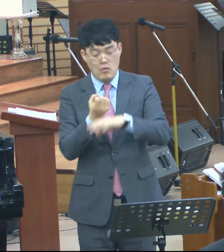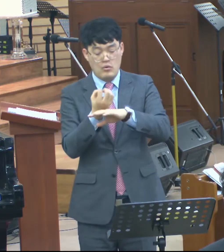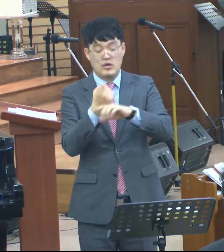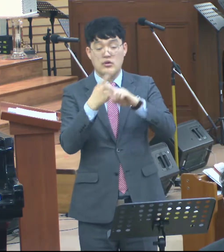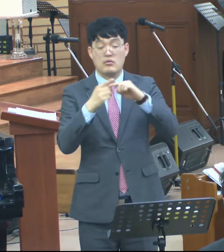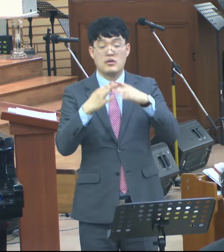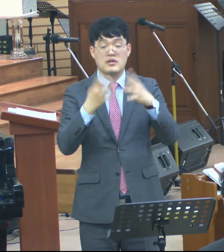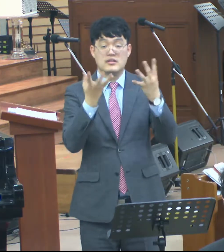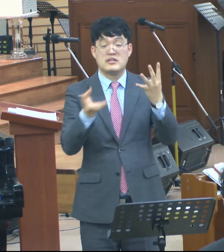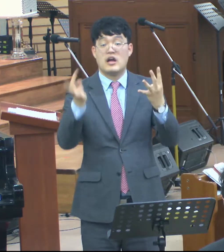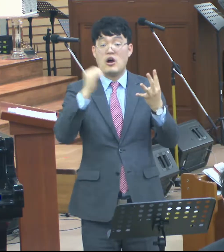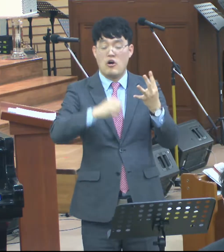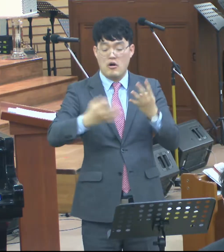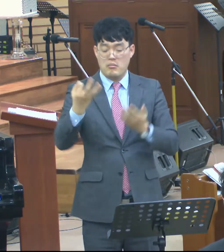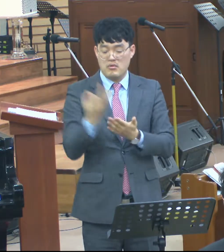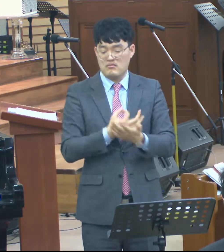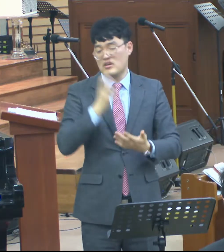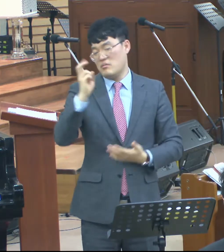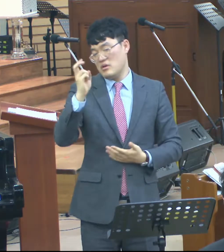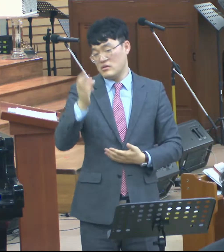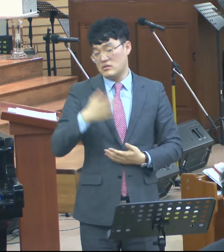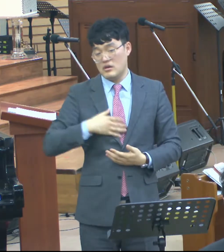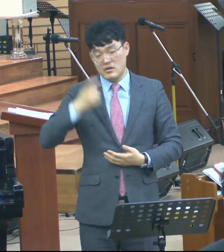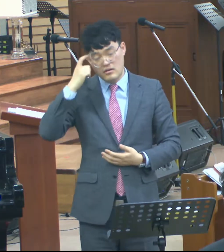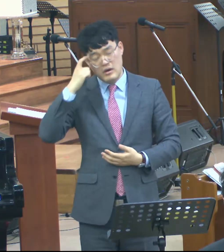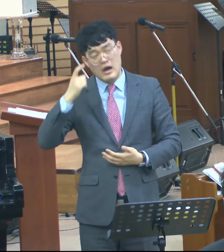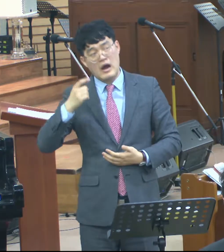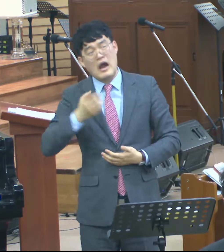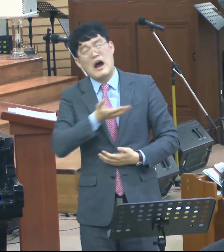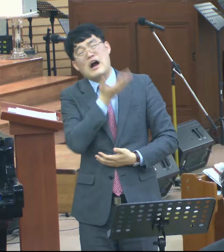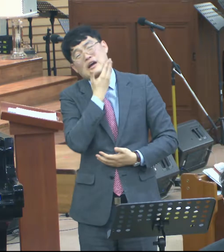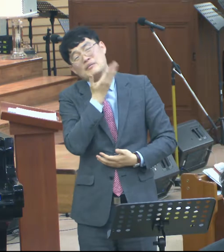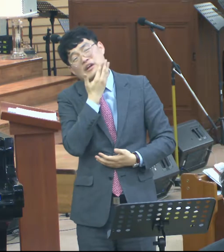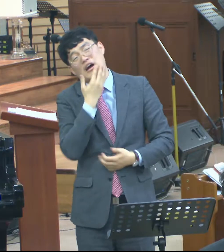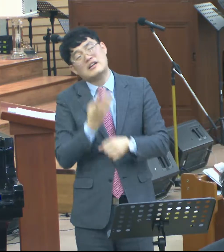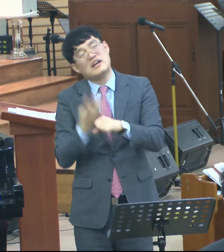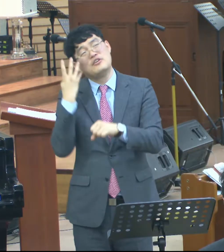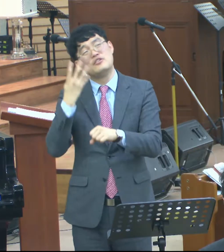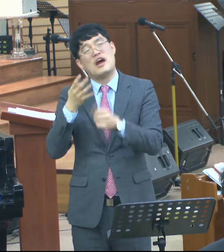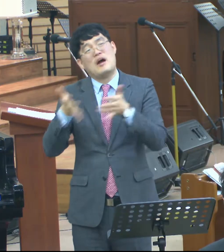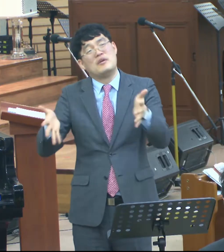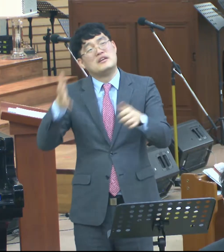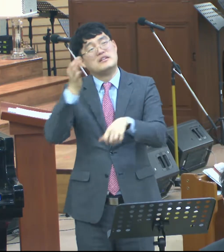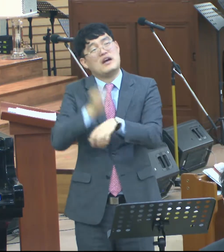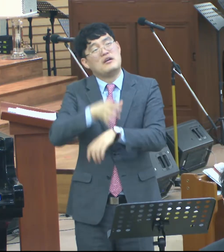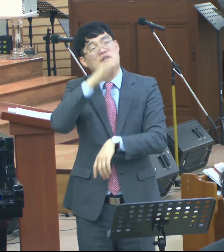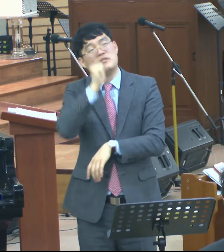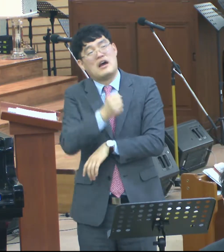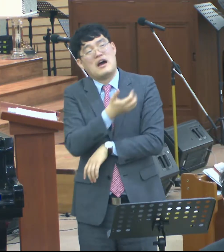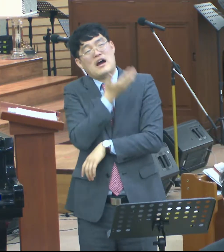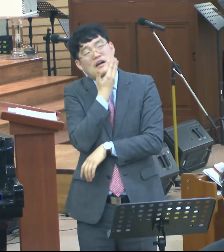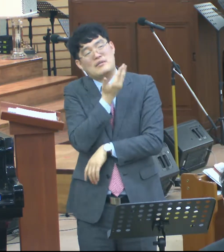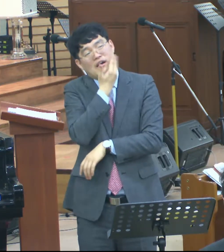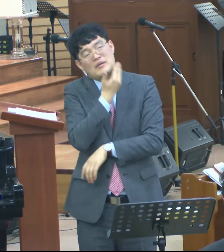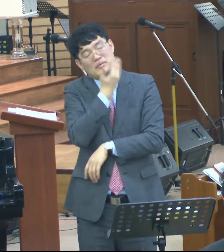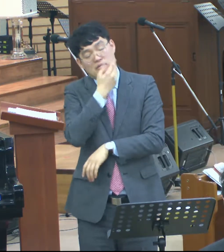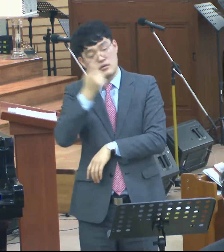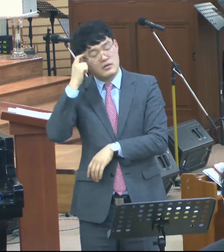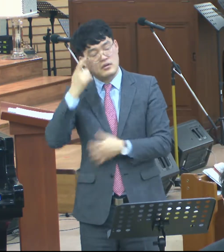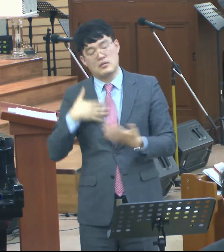저는 그걸 생각하면서 그때 왜 안 샀지? 왜 안 샀지? 막 그 생각을 참 많이 했어요. 그런데 가만